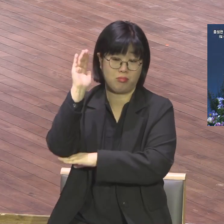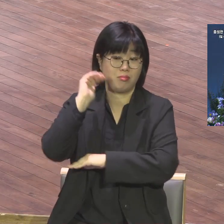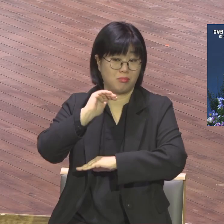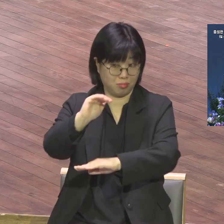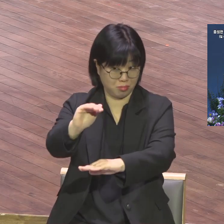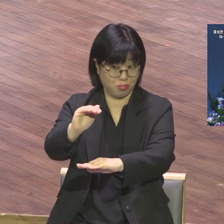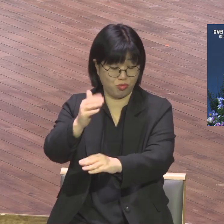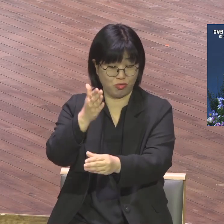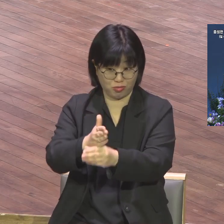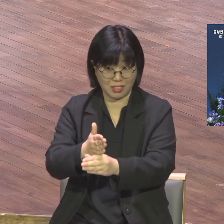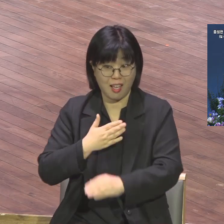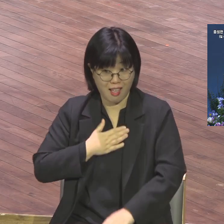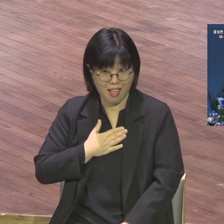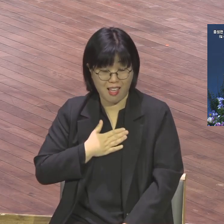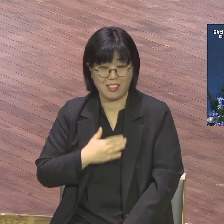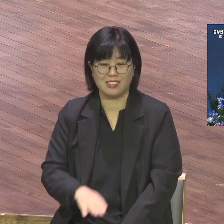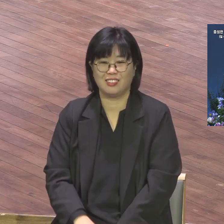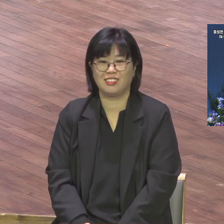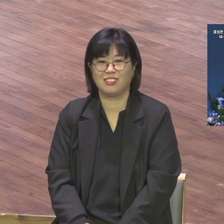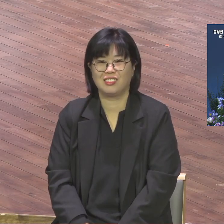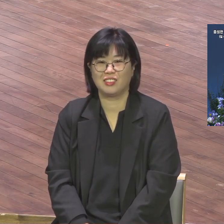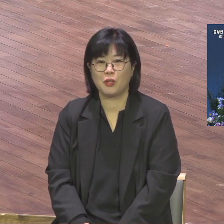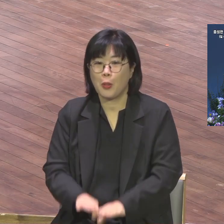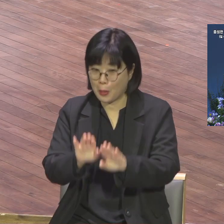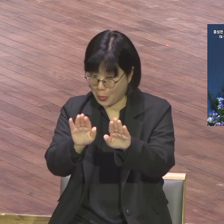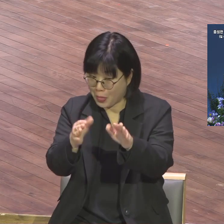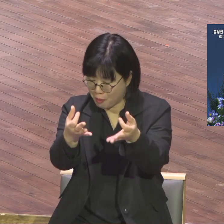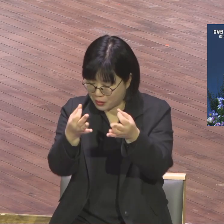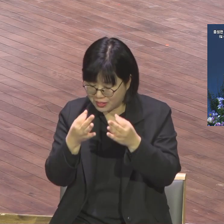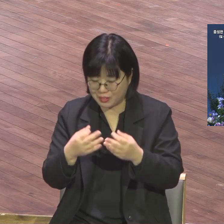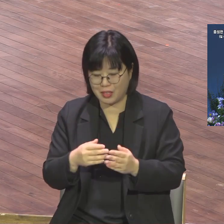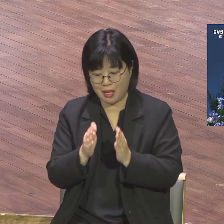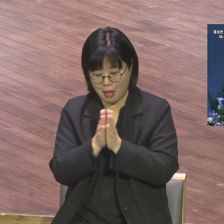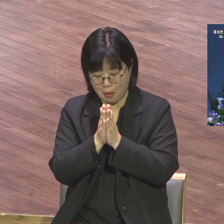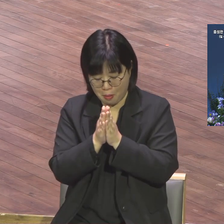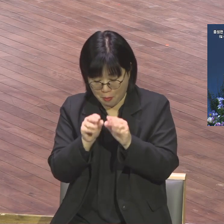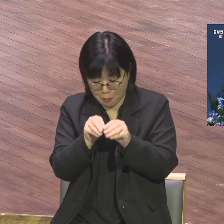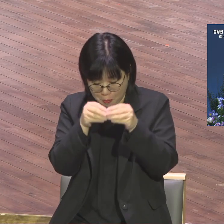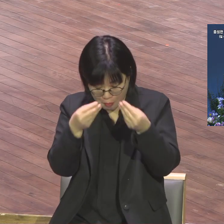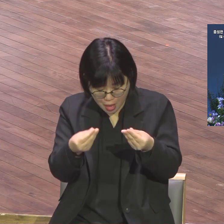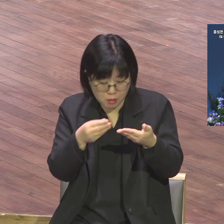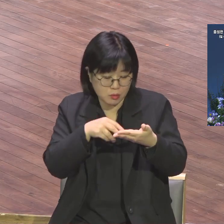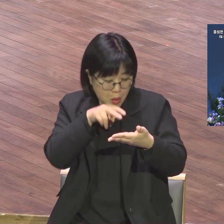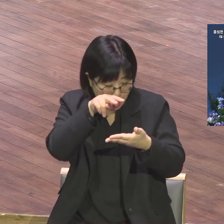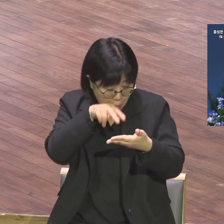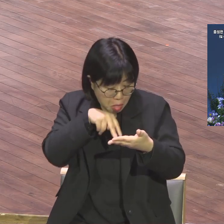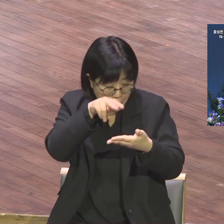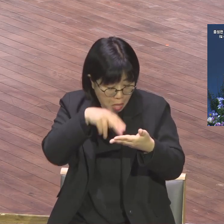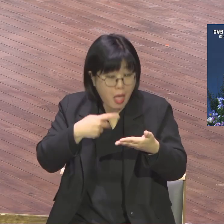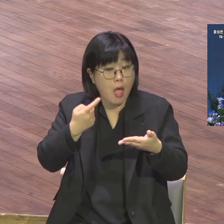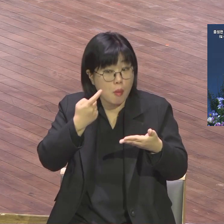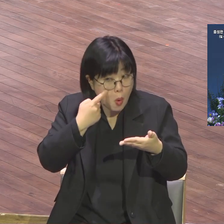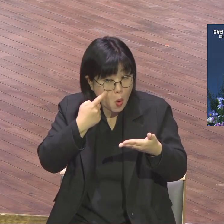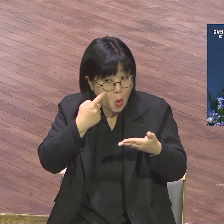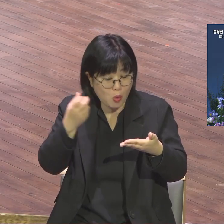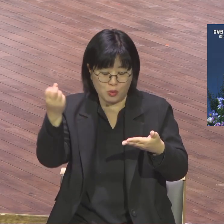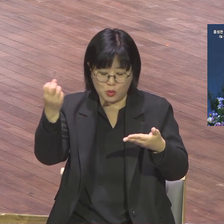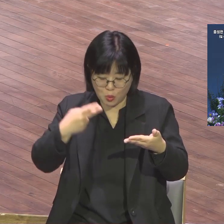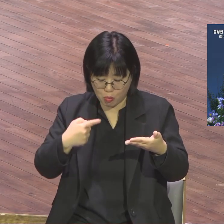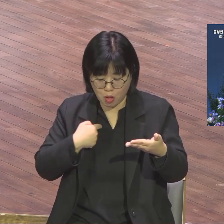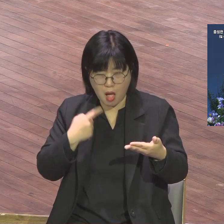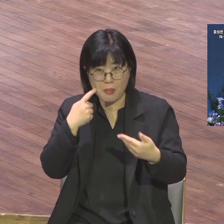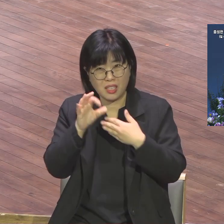들어보시고 들을 시간 없는 분들은 녹취록 있습니다. 녹취록 주보 그동안의 주보 사소한 주보를